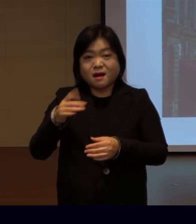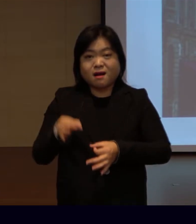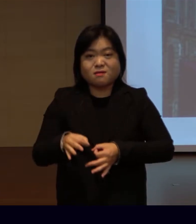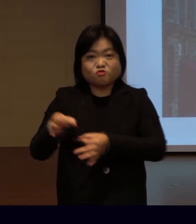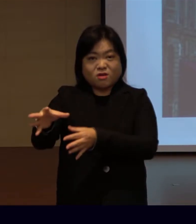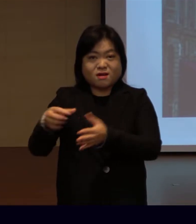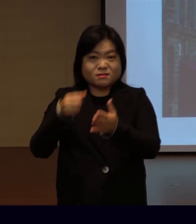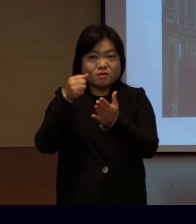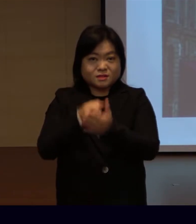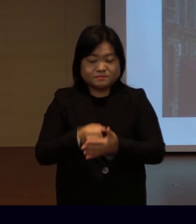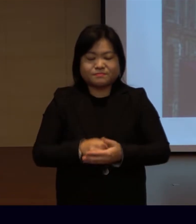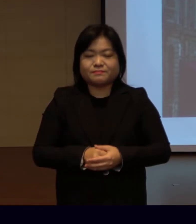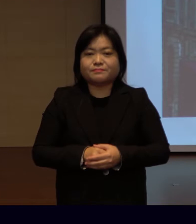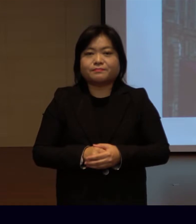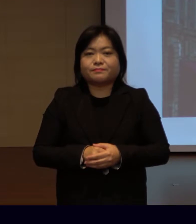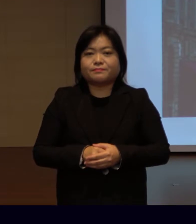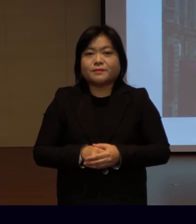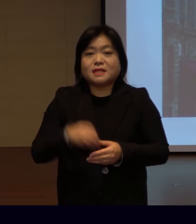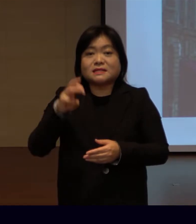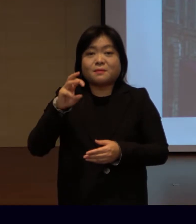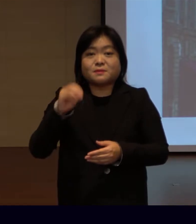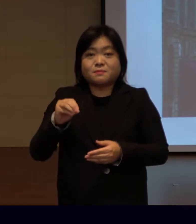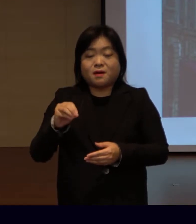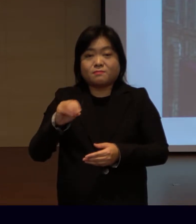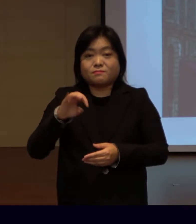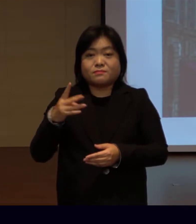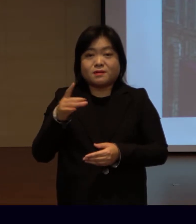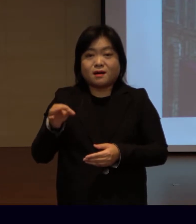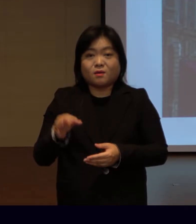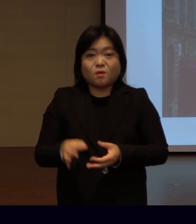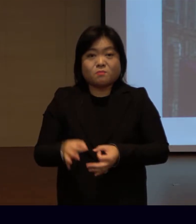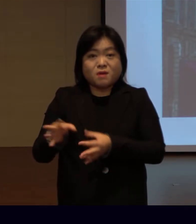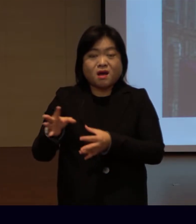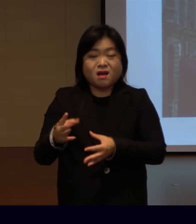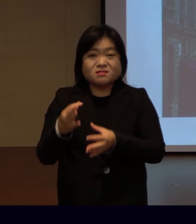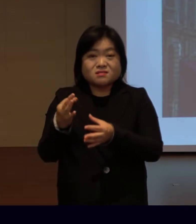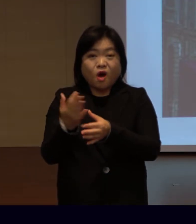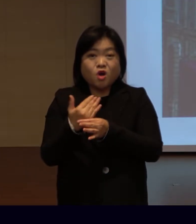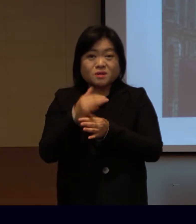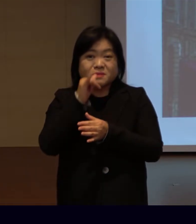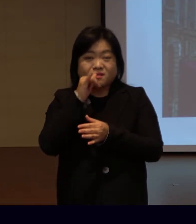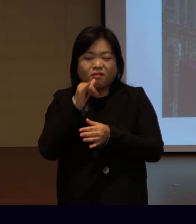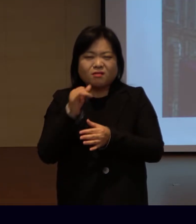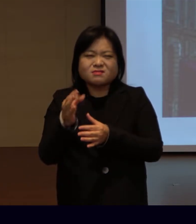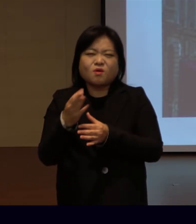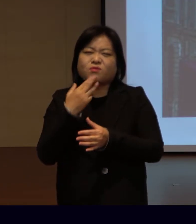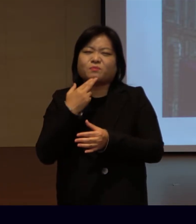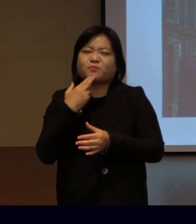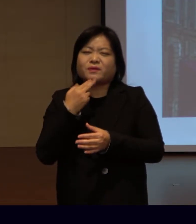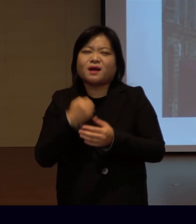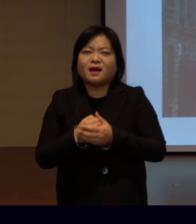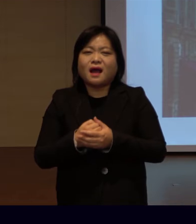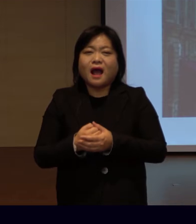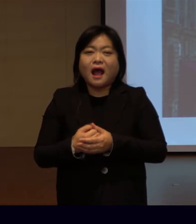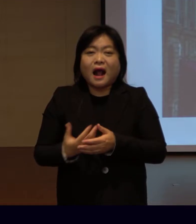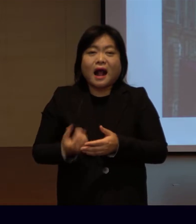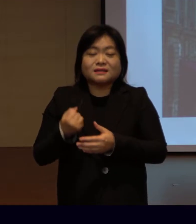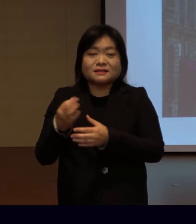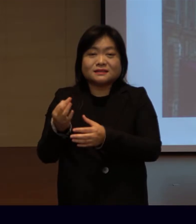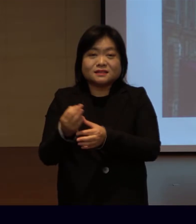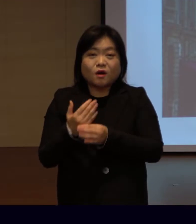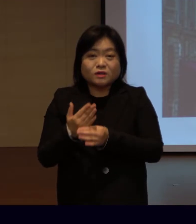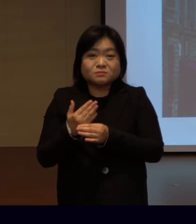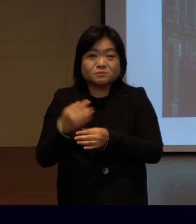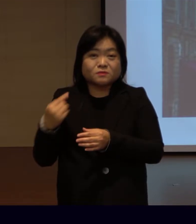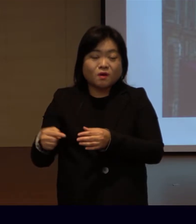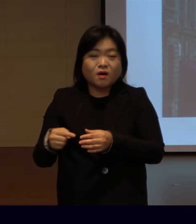합니다. 그럼 이 사람이 30만 프랑의 돈이 꽉 있어서 했냐? 그거 아닌 겁니다. 이 사람에게 가진 현금은